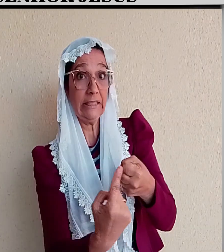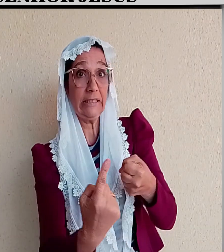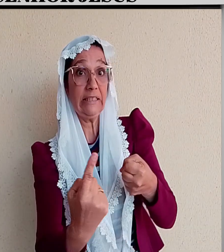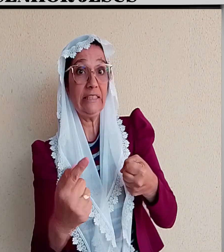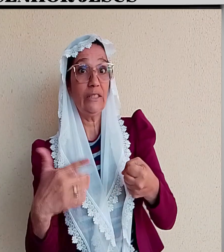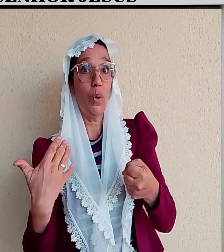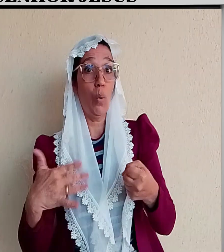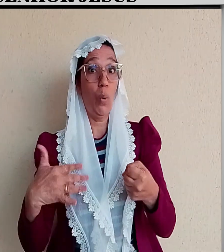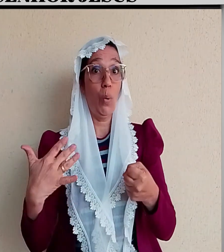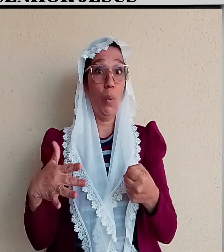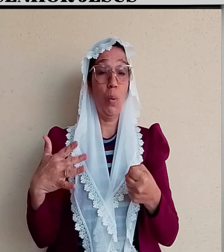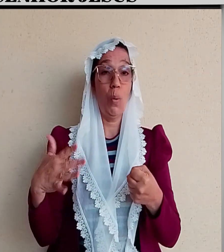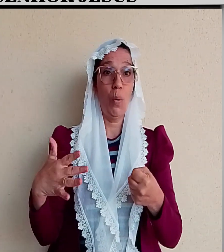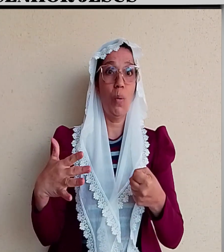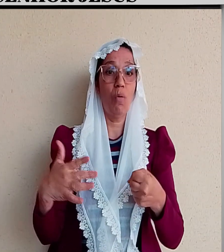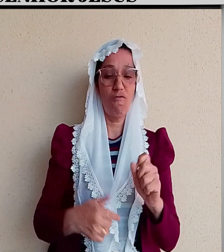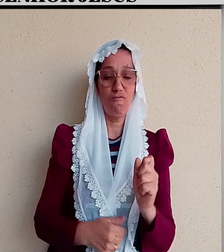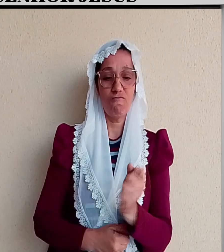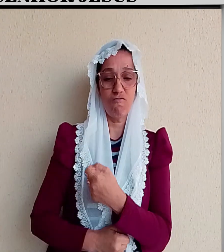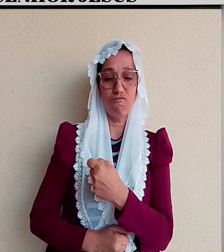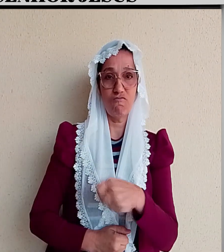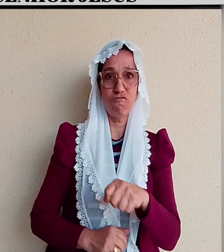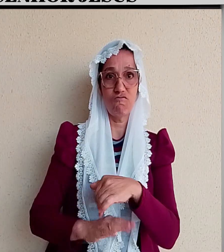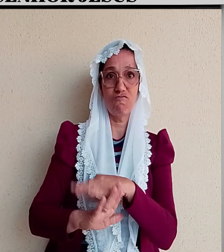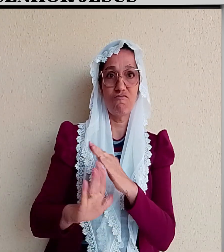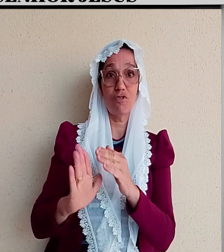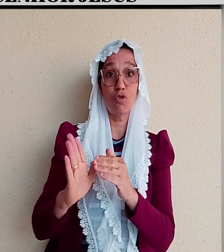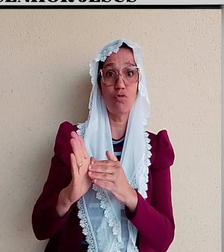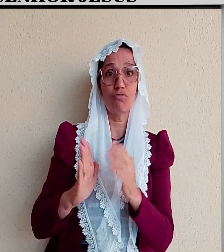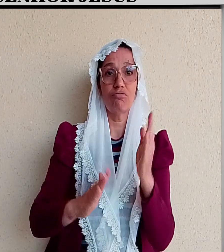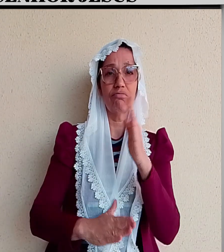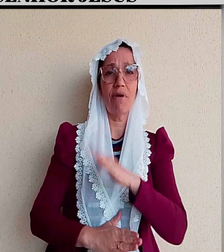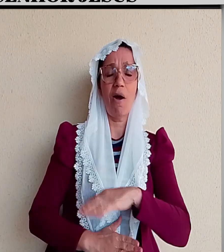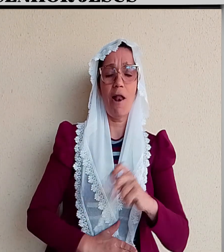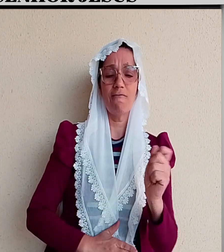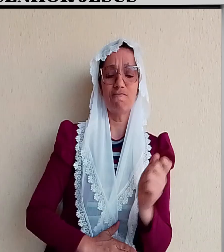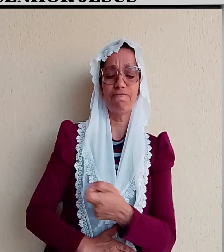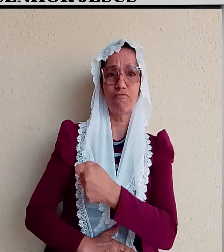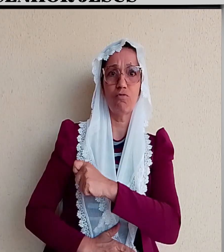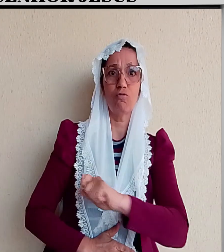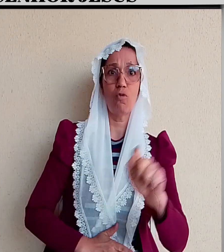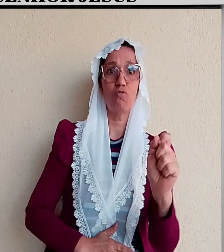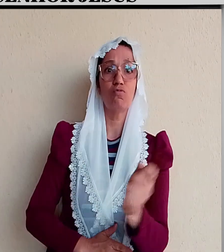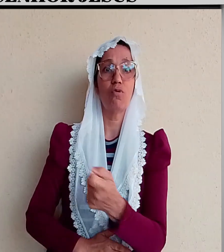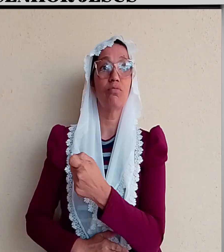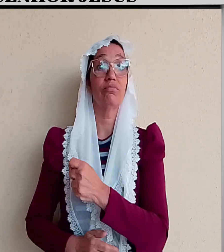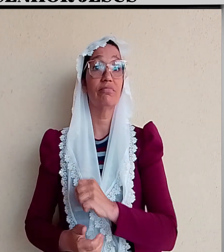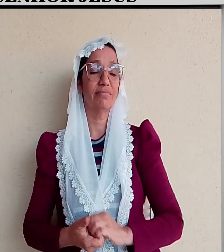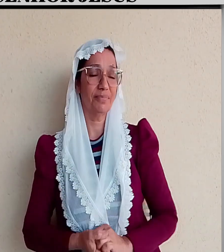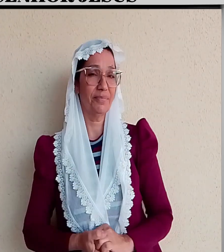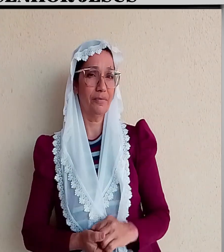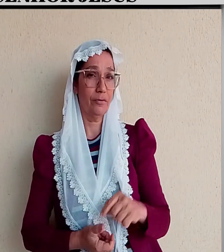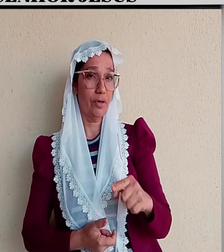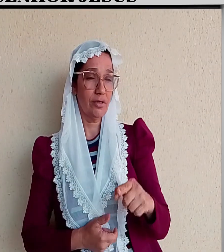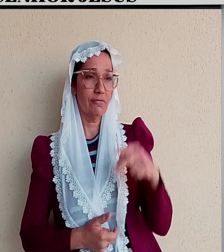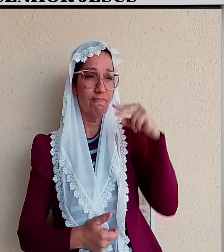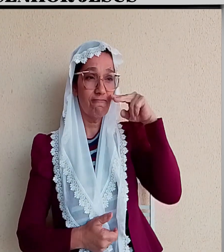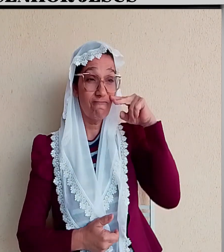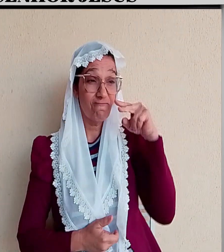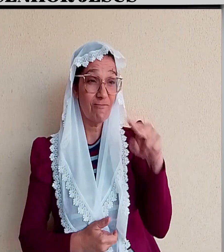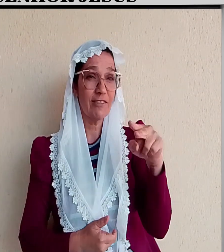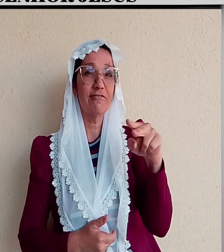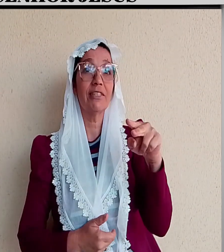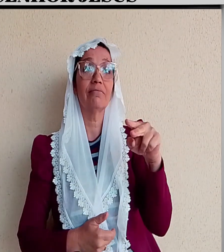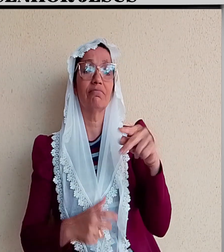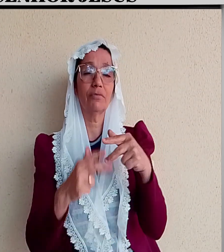degrau. Aleluia, para ver o sobrenatural acontecer. Glória a Jesus. Vai espantar alguém na tua casa,